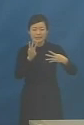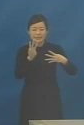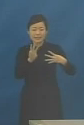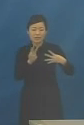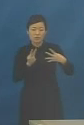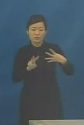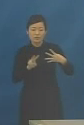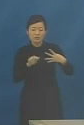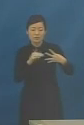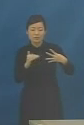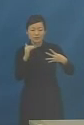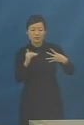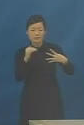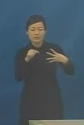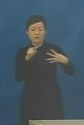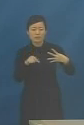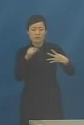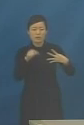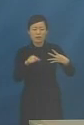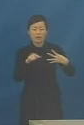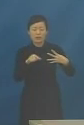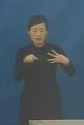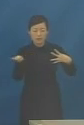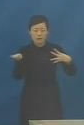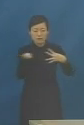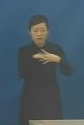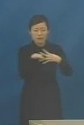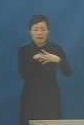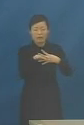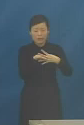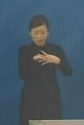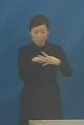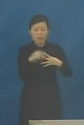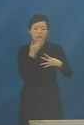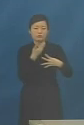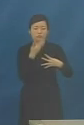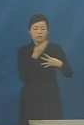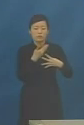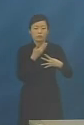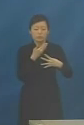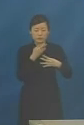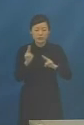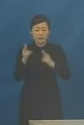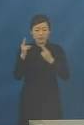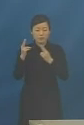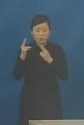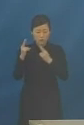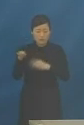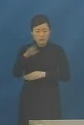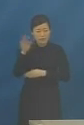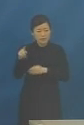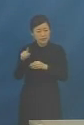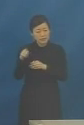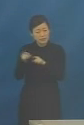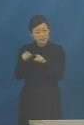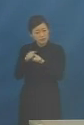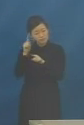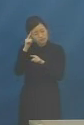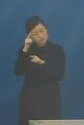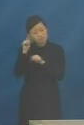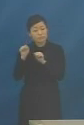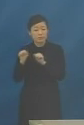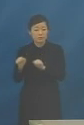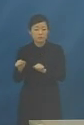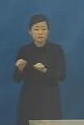ここにツイーターの専門家の皆様にやはり慎重にあのご判断いただくようにしておりますそういう意味ではあの今ステージに